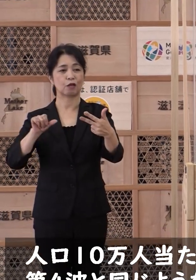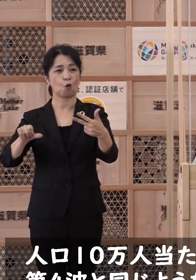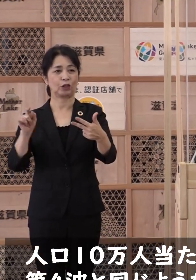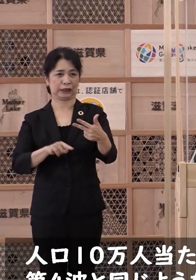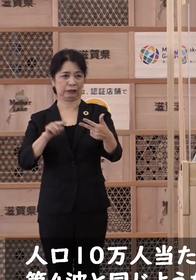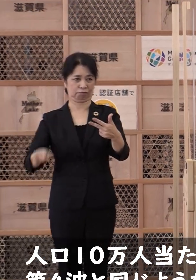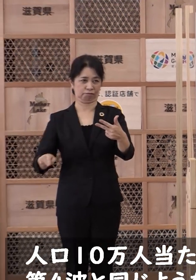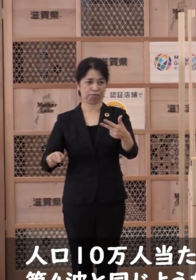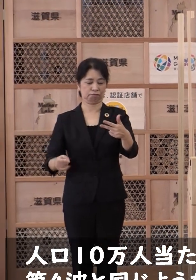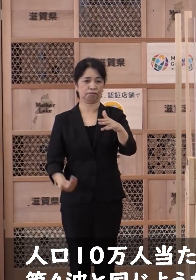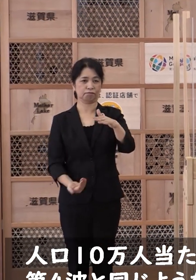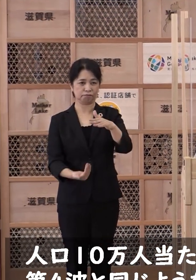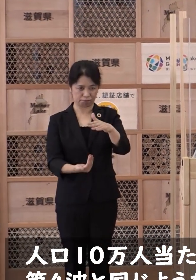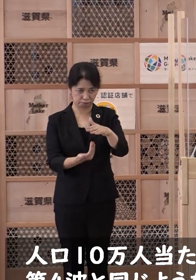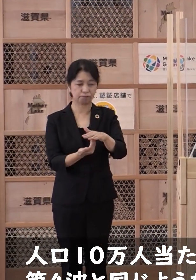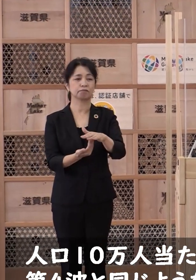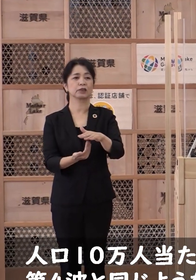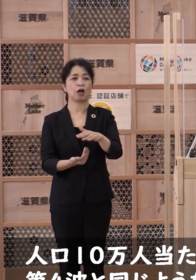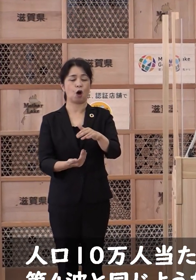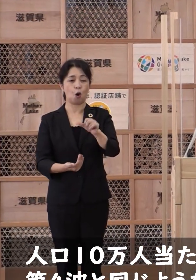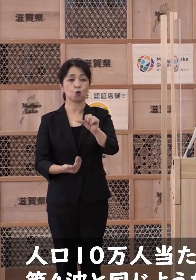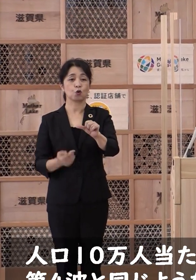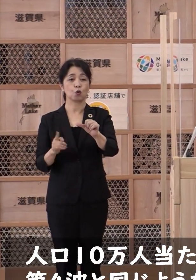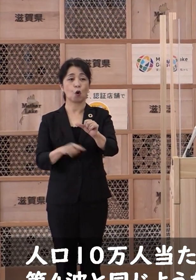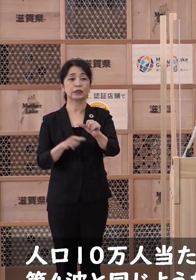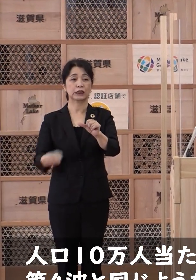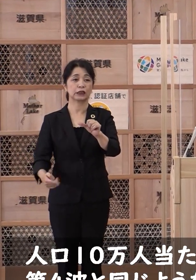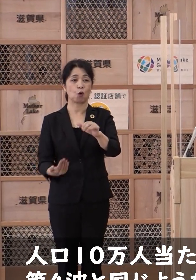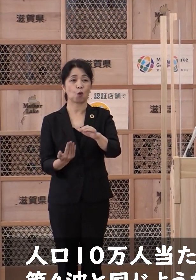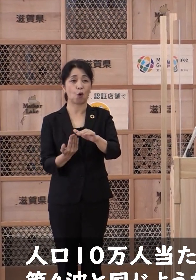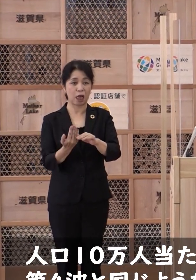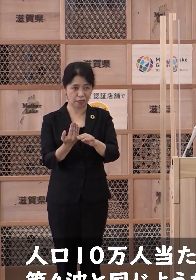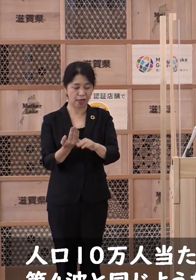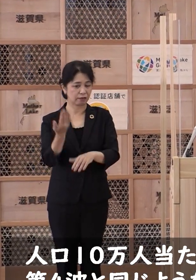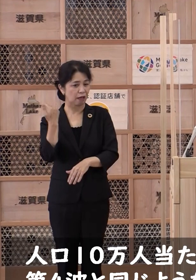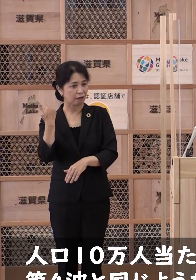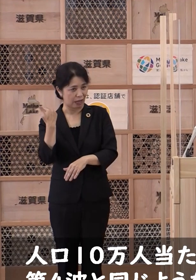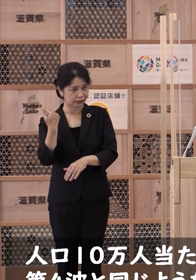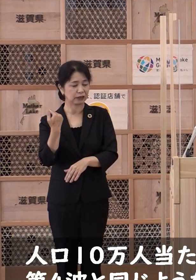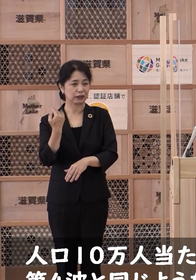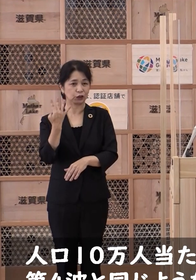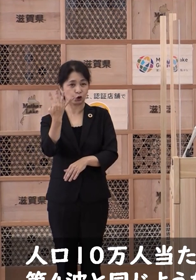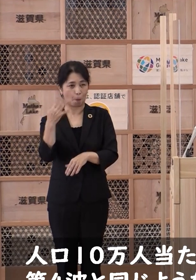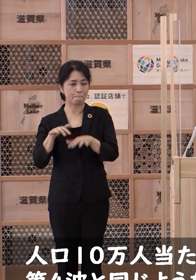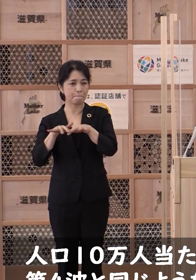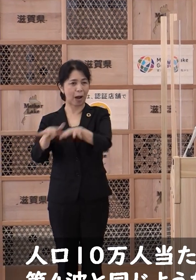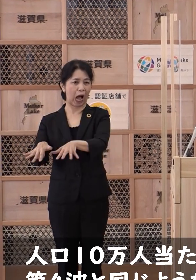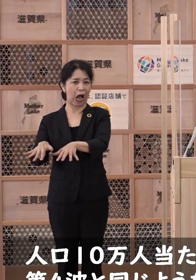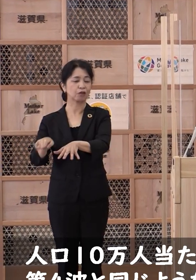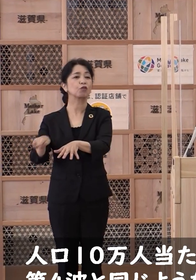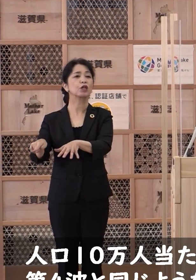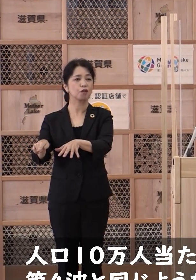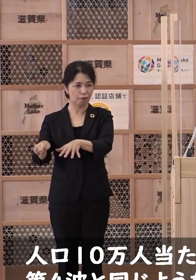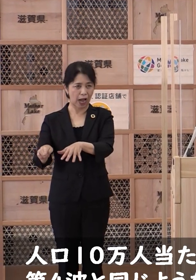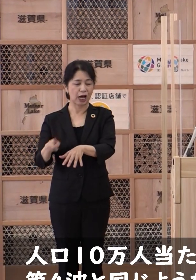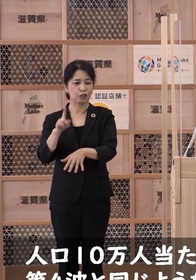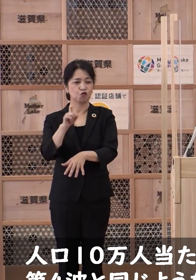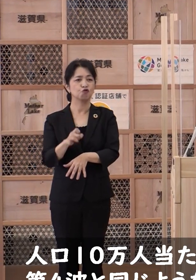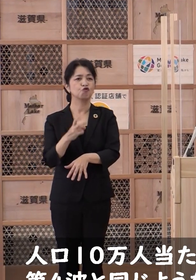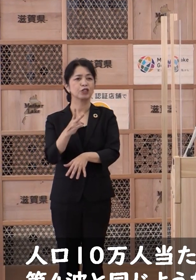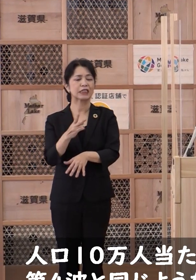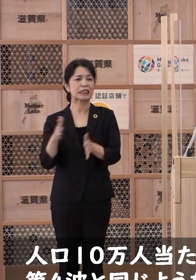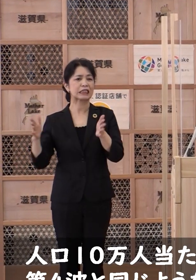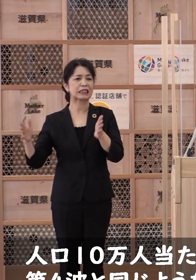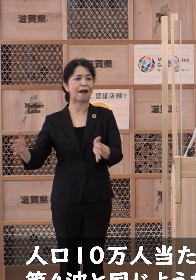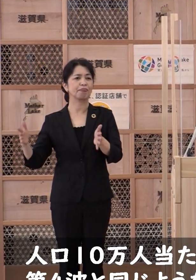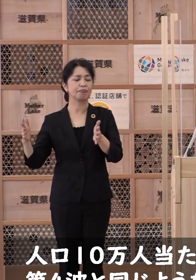ございます。5人を超えて、前回の第4波は12日間で10を超え